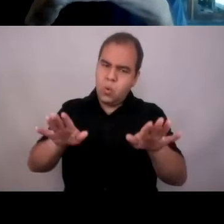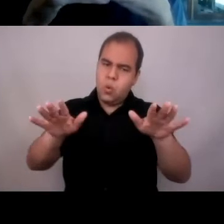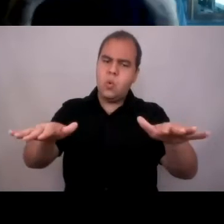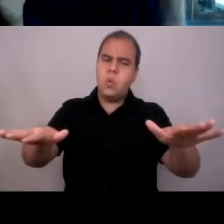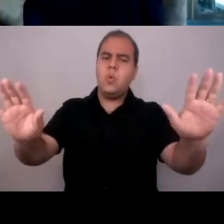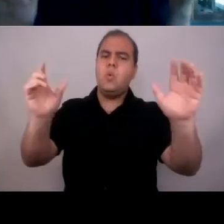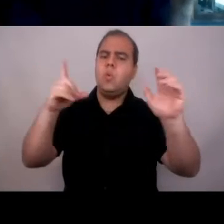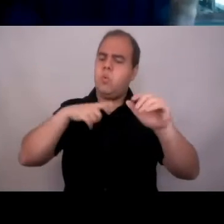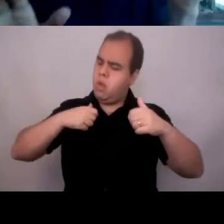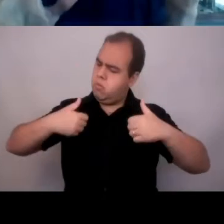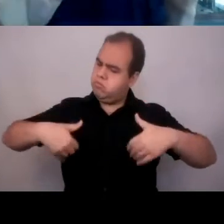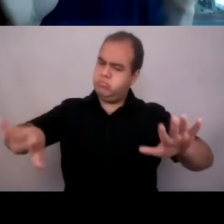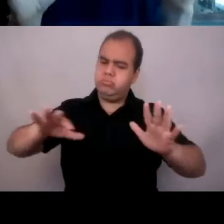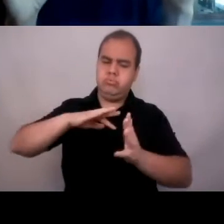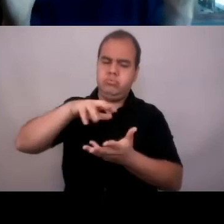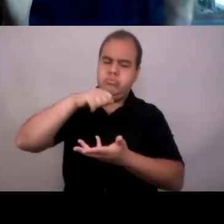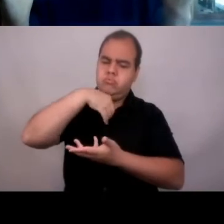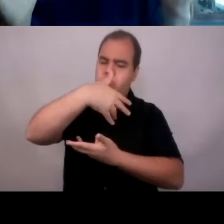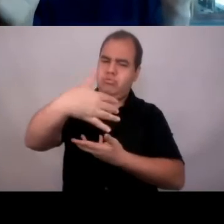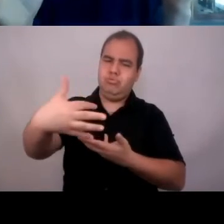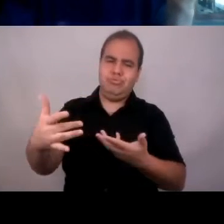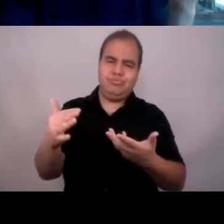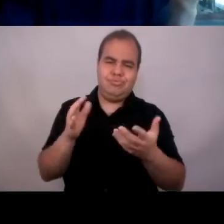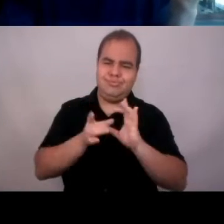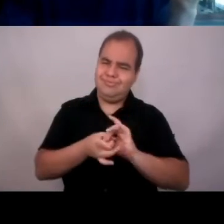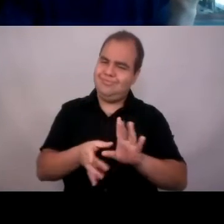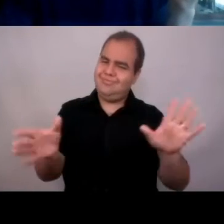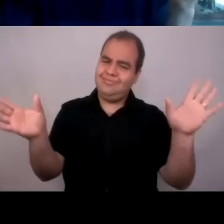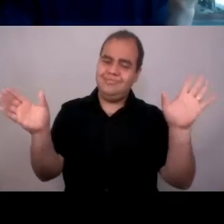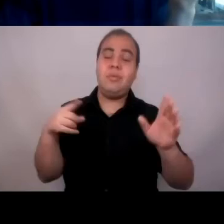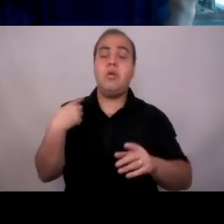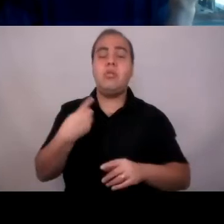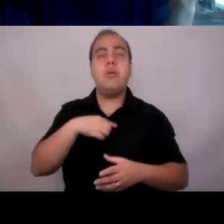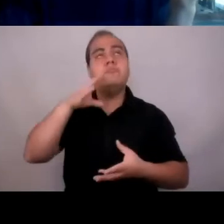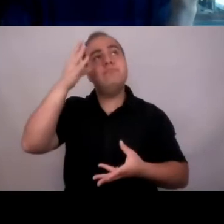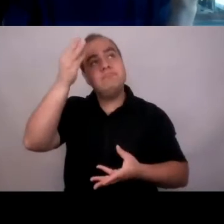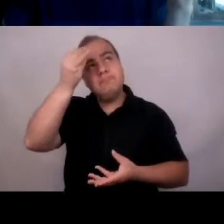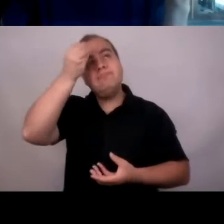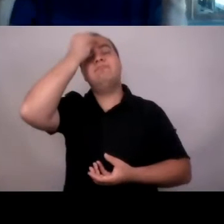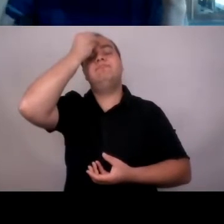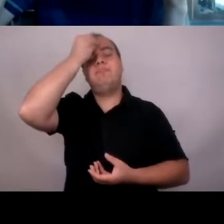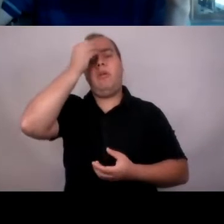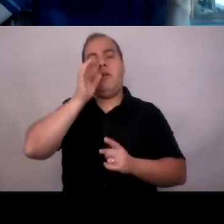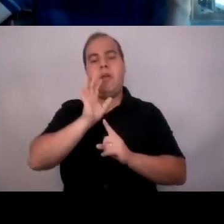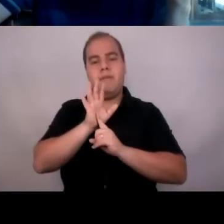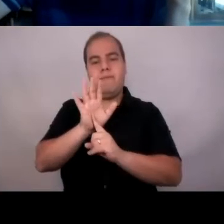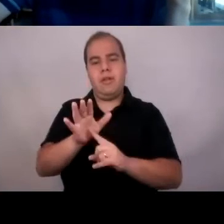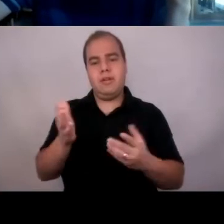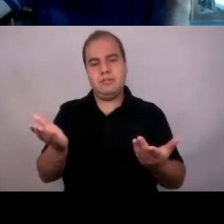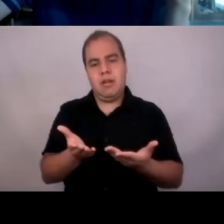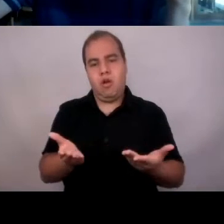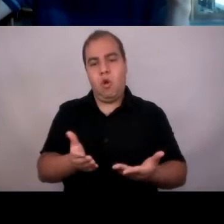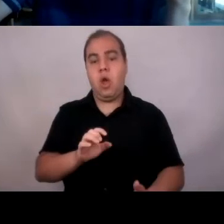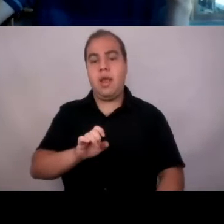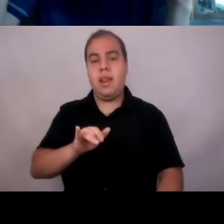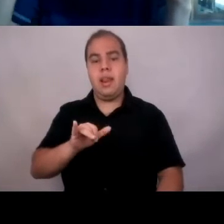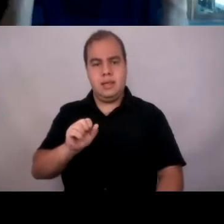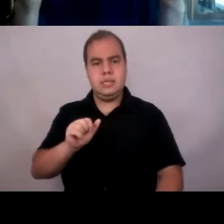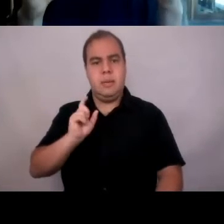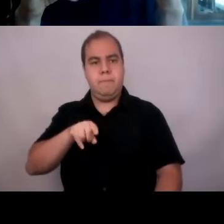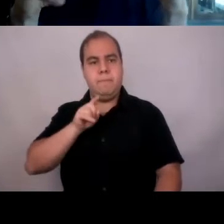nosso sistema, tá bom? Então, só para a gente guardar essa referência, vamos falar sobre isso agora. Elisa, dá mais um clique, por